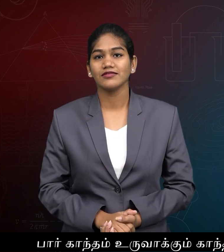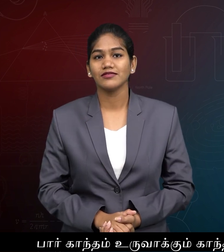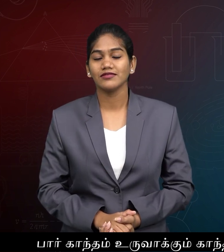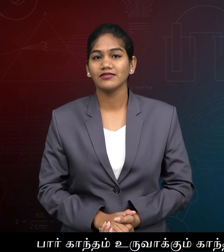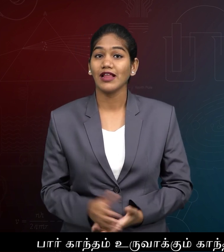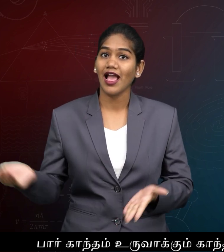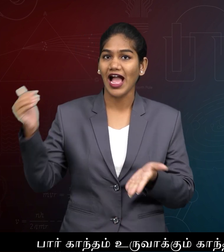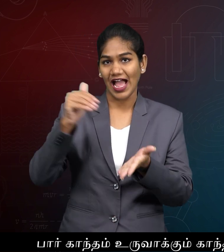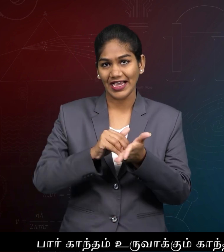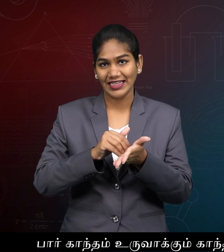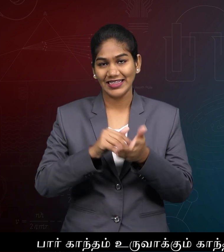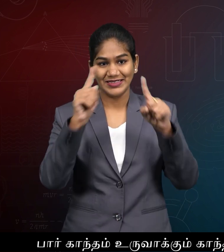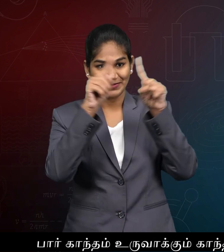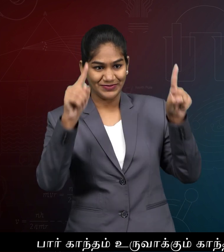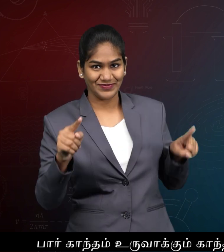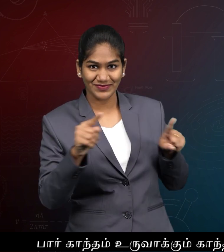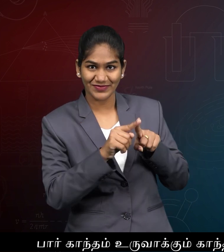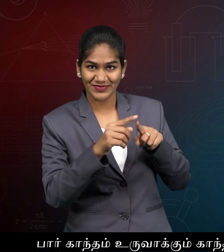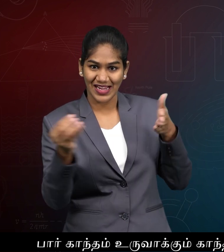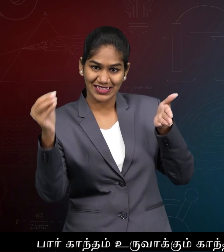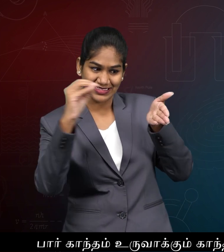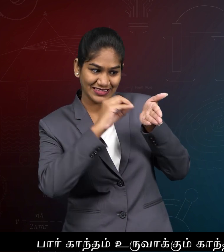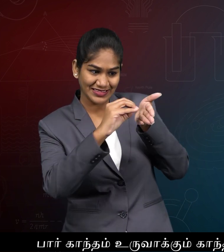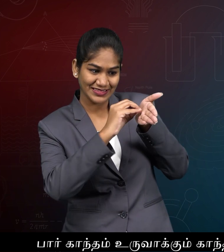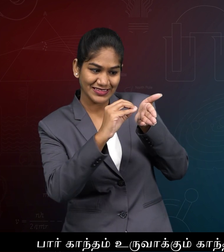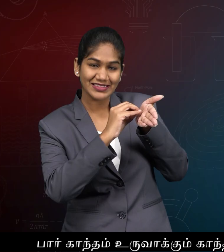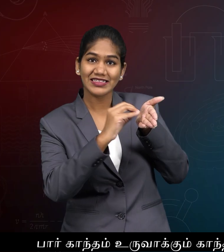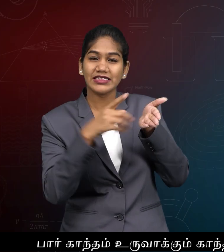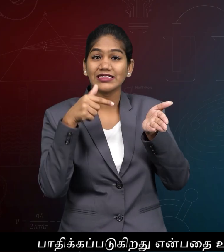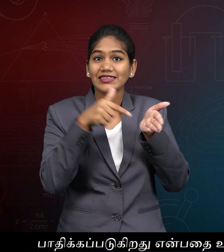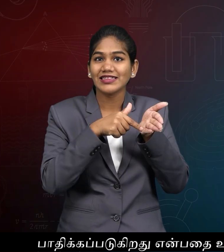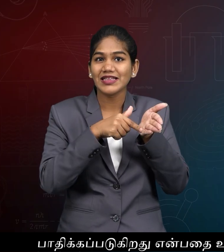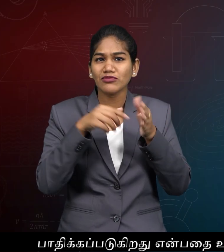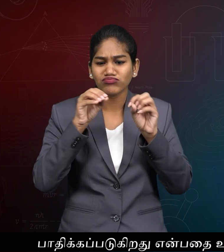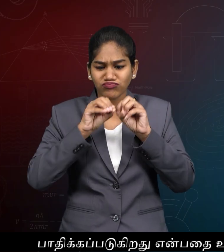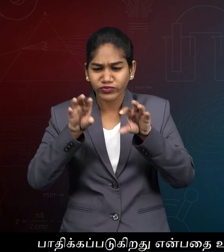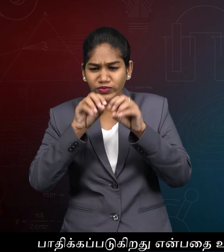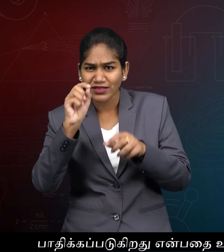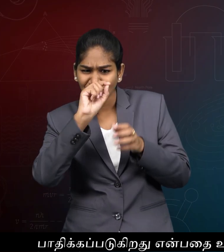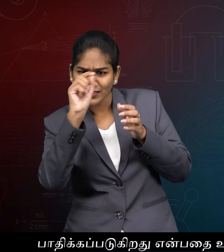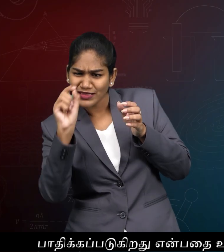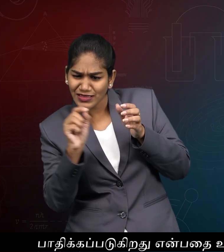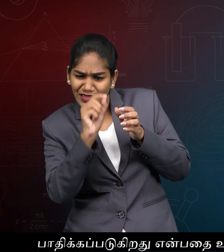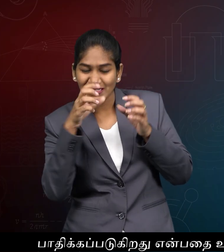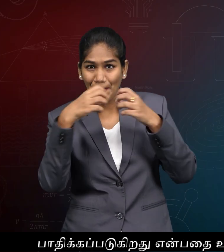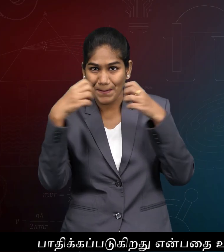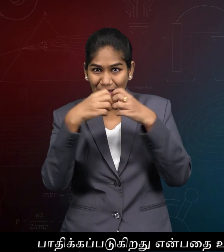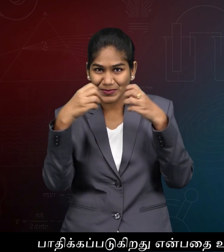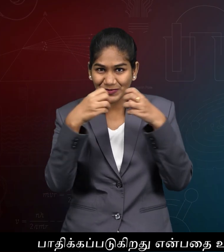பட்ட காந்தம் உருவாக்கும் காந்தப்புலத்தால் எலக்ட்ரான்களின் இயக்கம் பாதிக்கப்படுகிறது என்பதை உறுதிப்படுத்த இதை